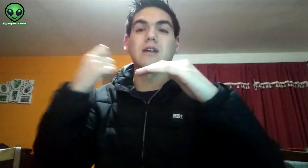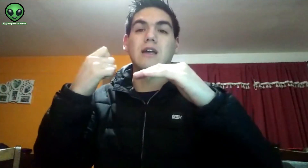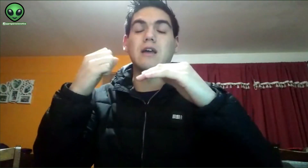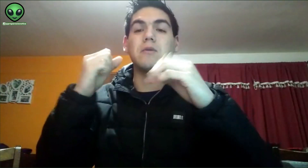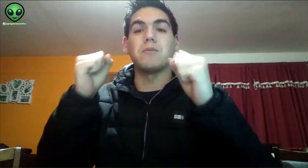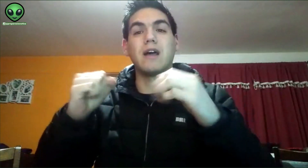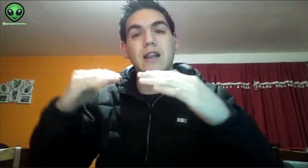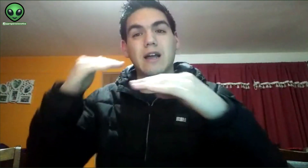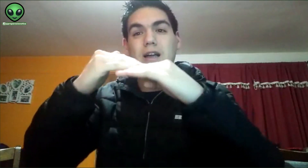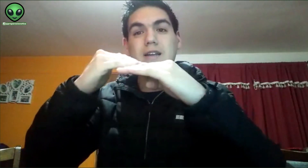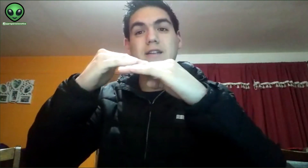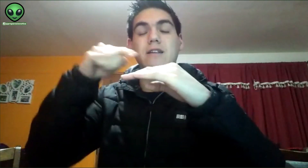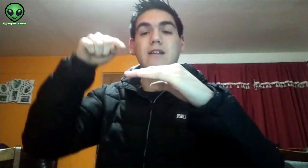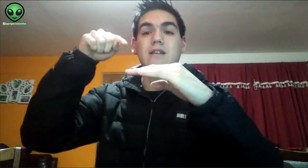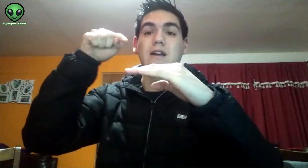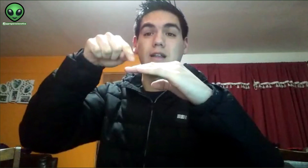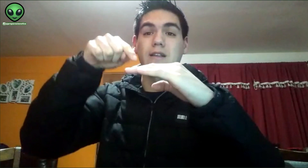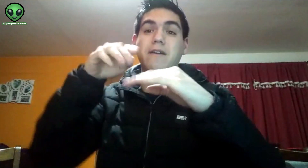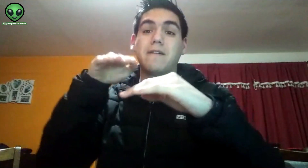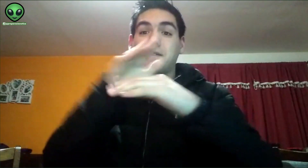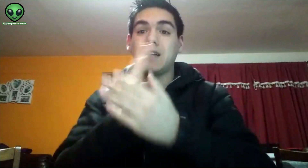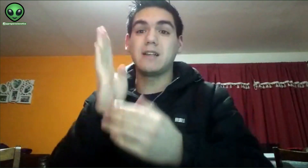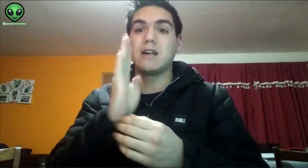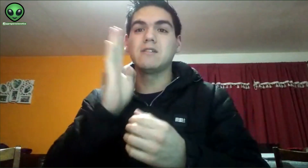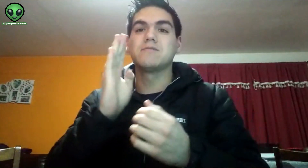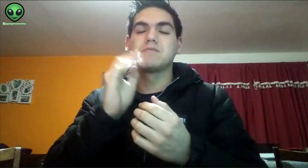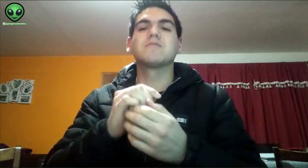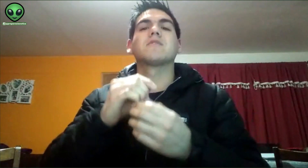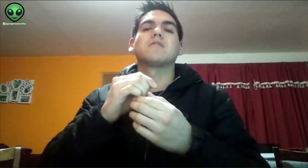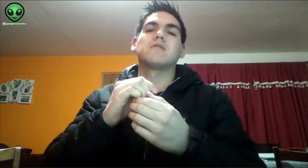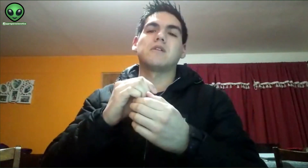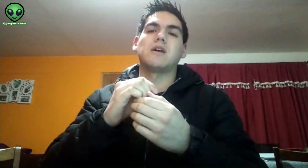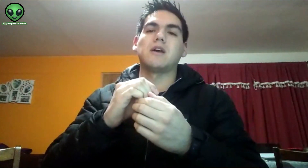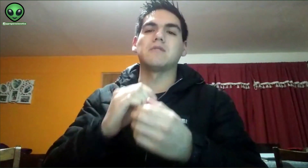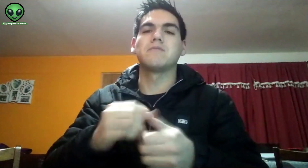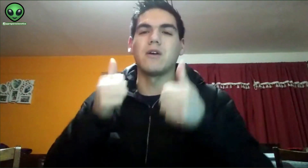que pueda llegar básica